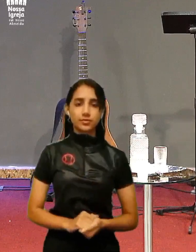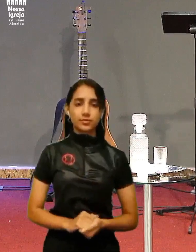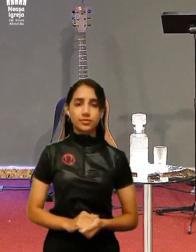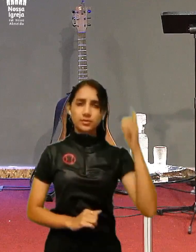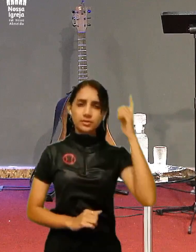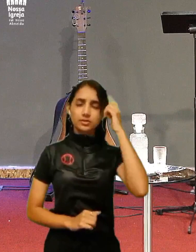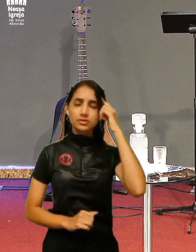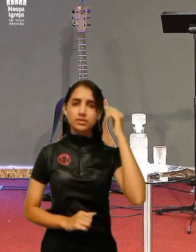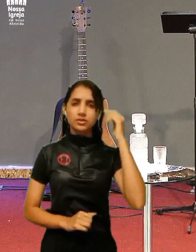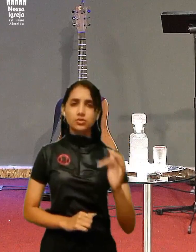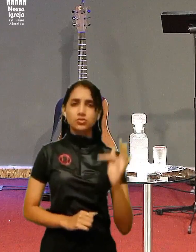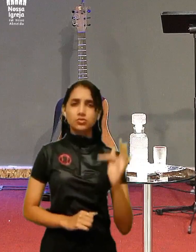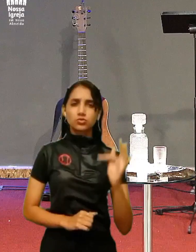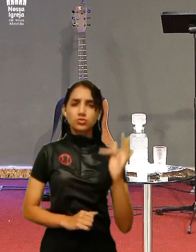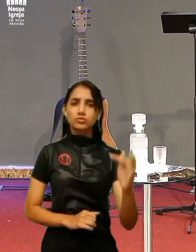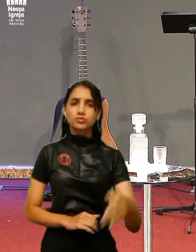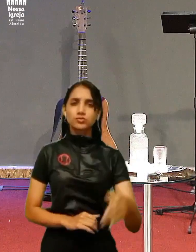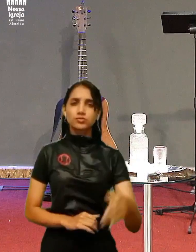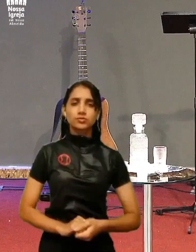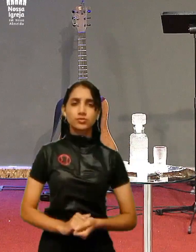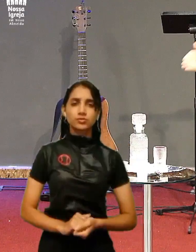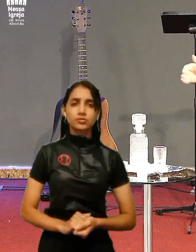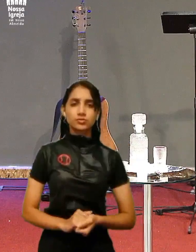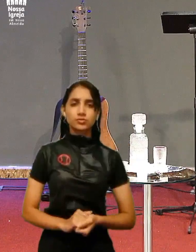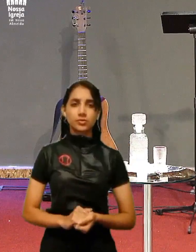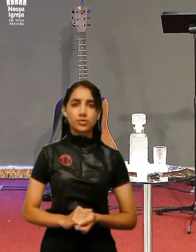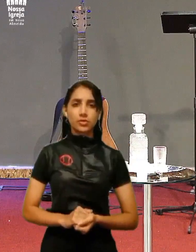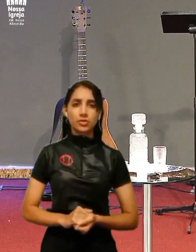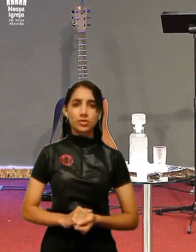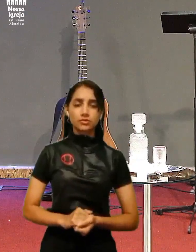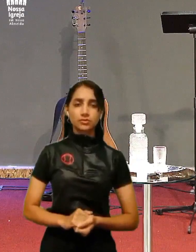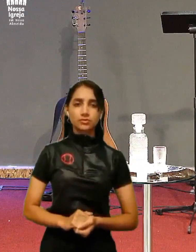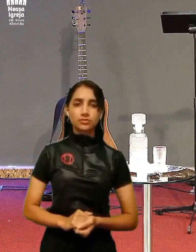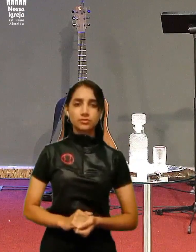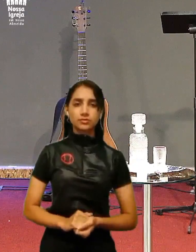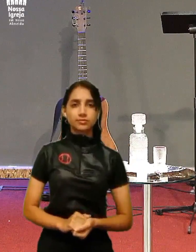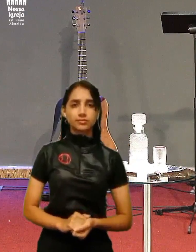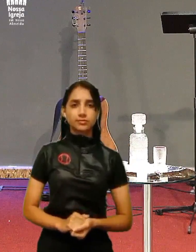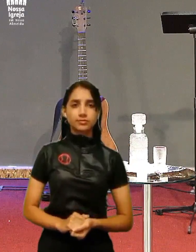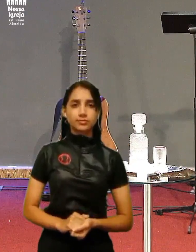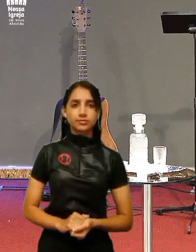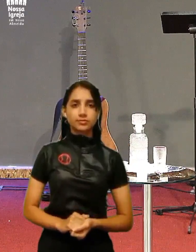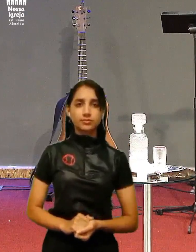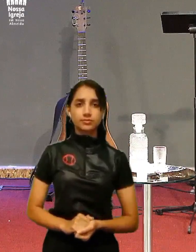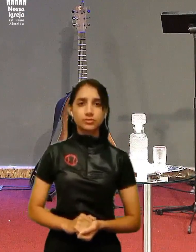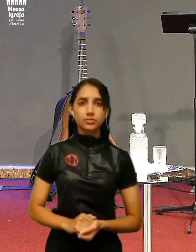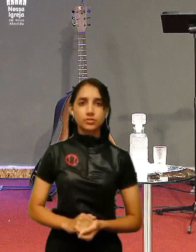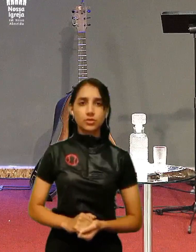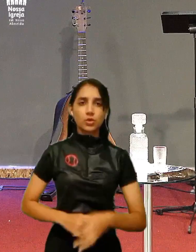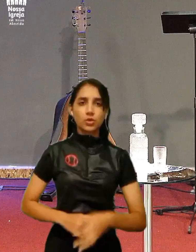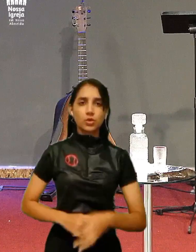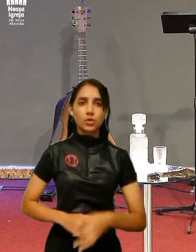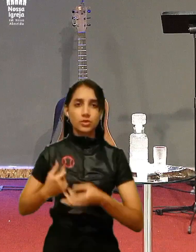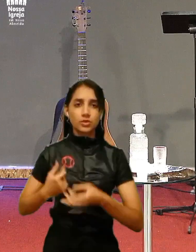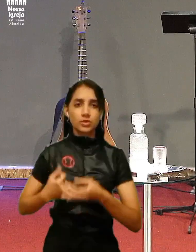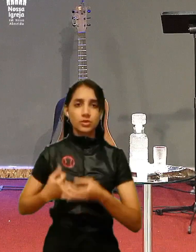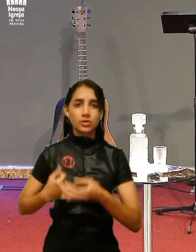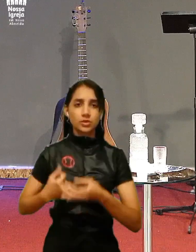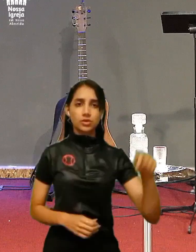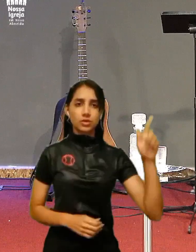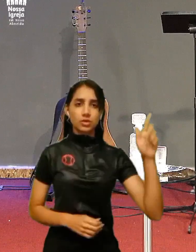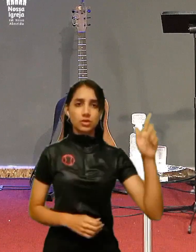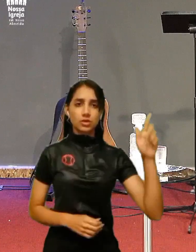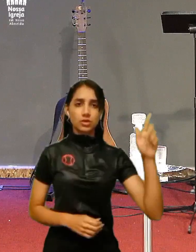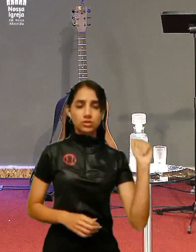frente na história, um avivamento que é diretamente herdeiro desse, avivamento na Grã-Bretanha.